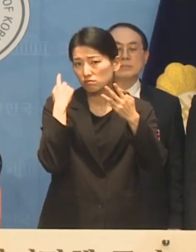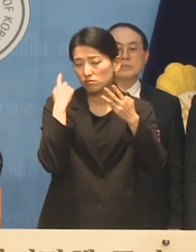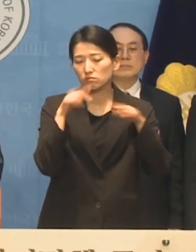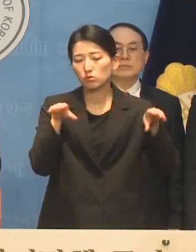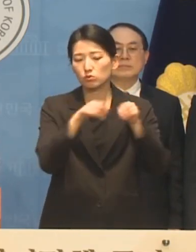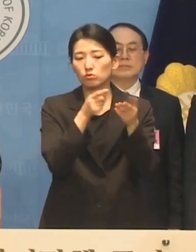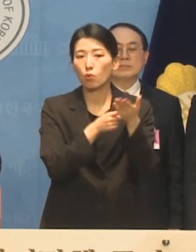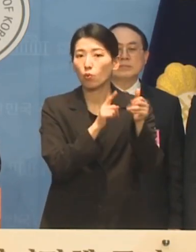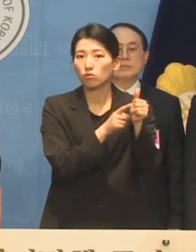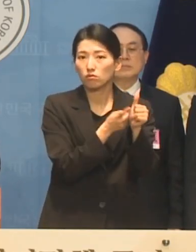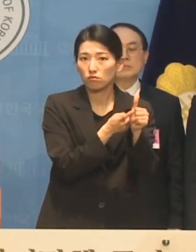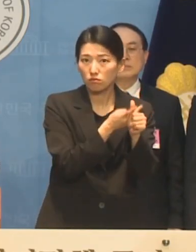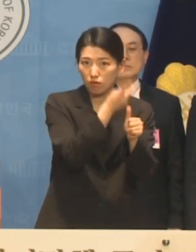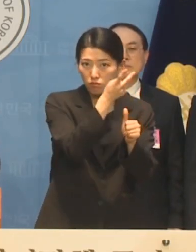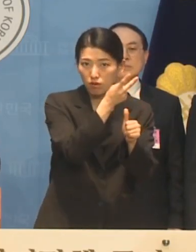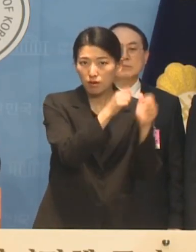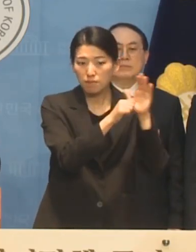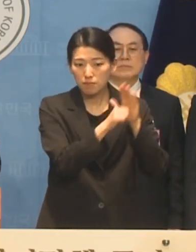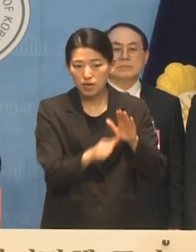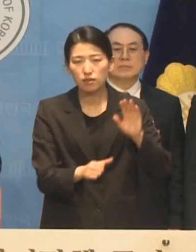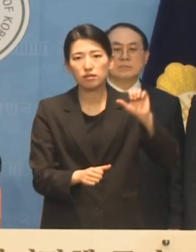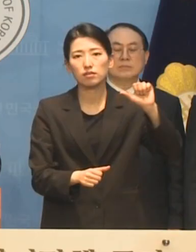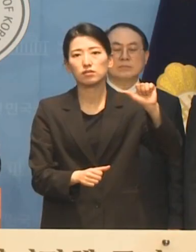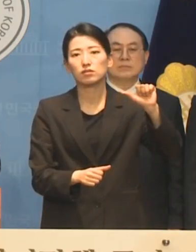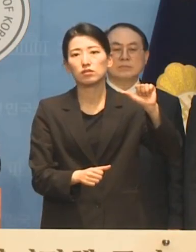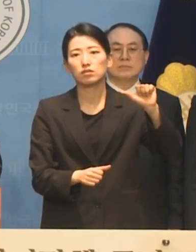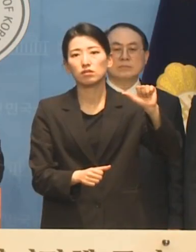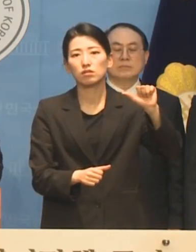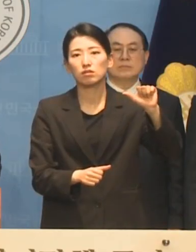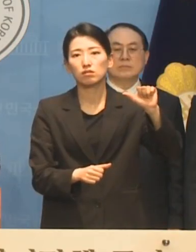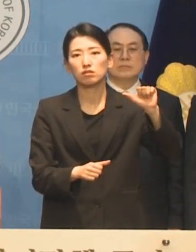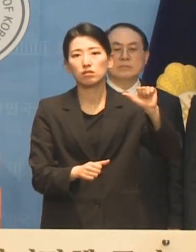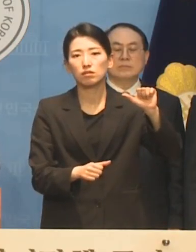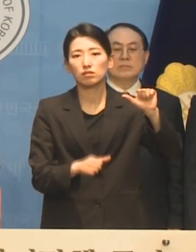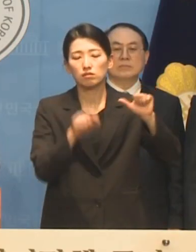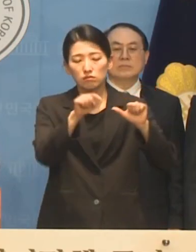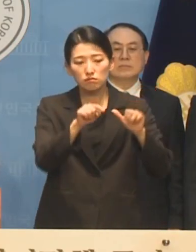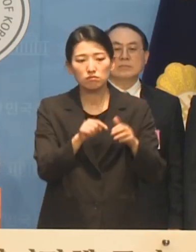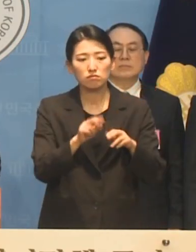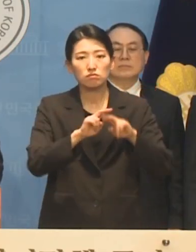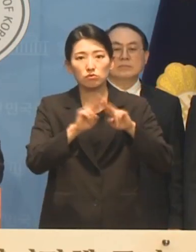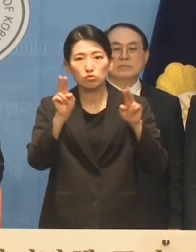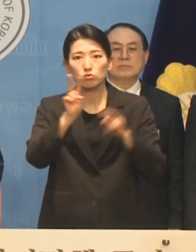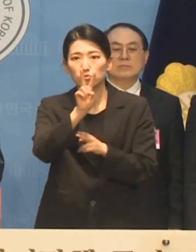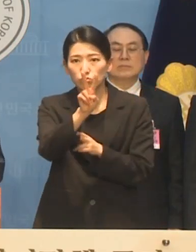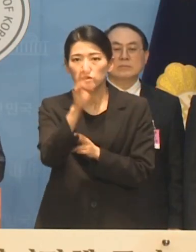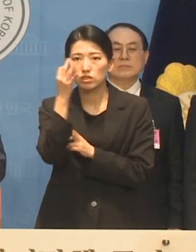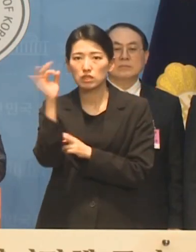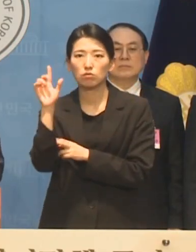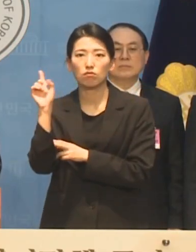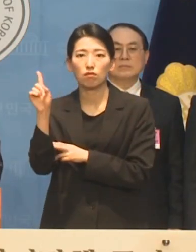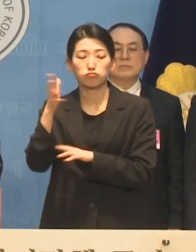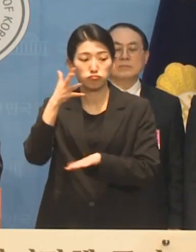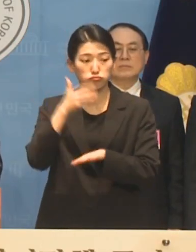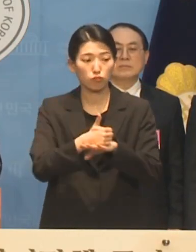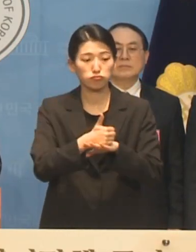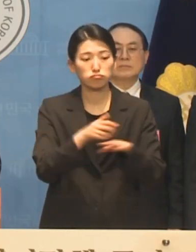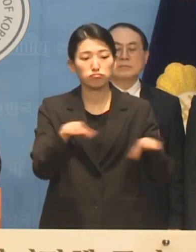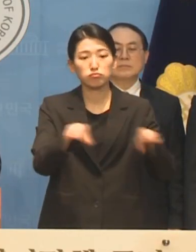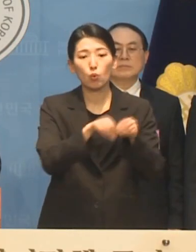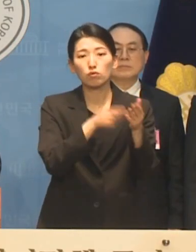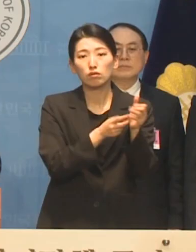탄핵 소추안을 기각 5명, 각하 2명, 인용 1명으로 기각하였습니다. 당연한 결과라고